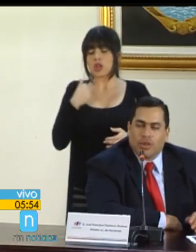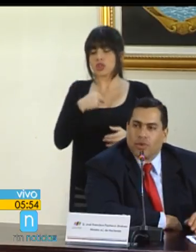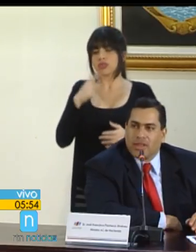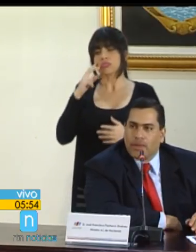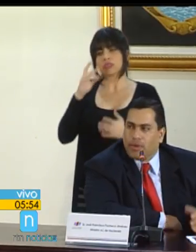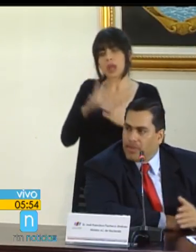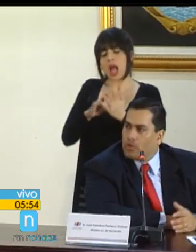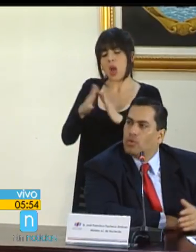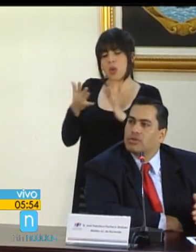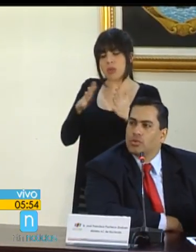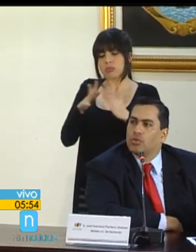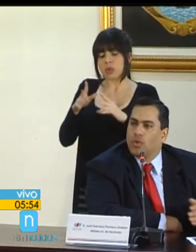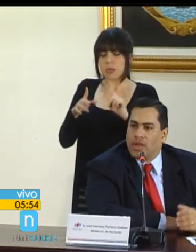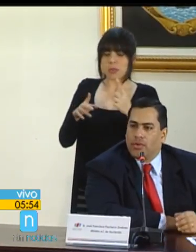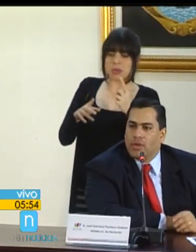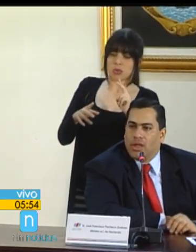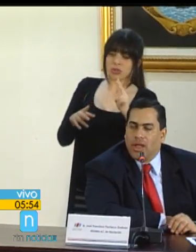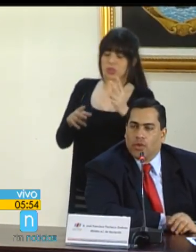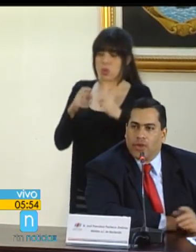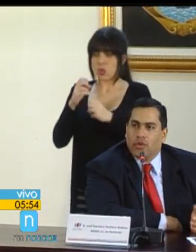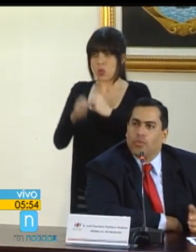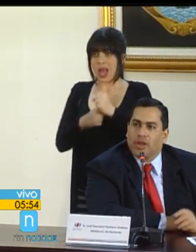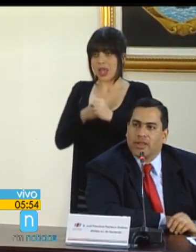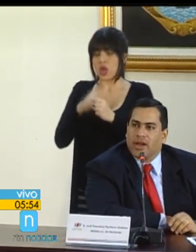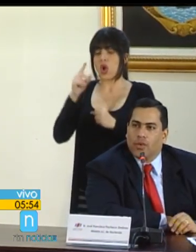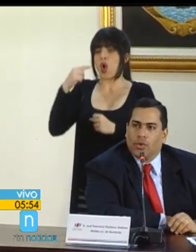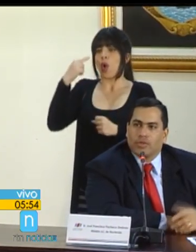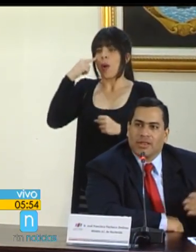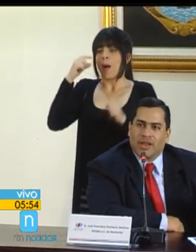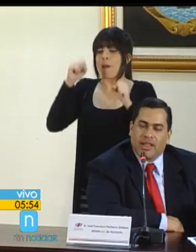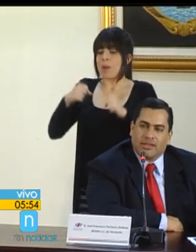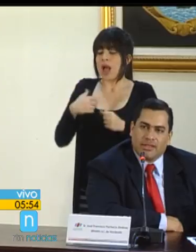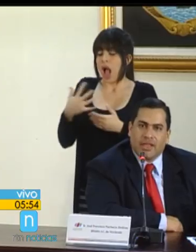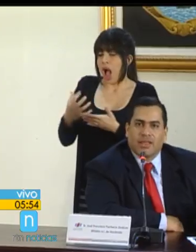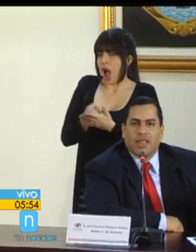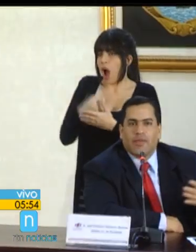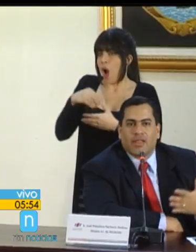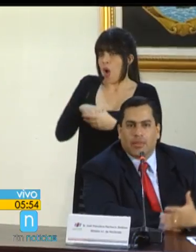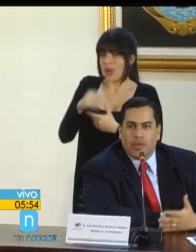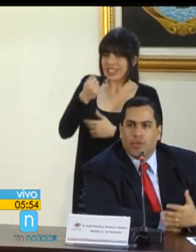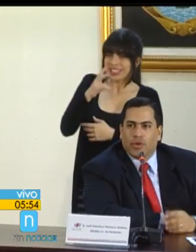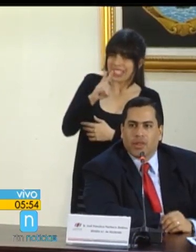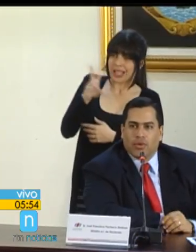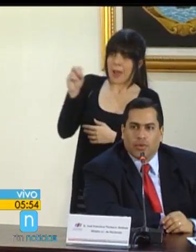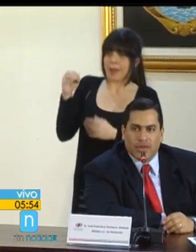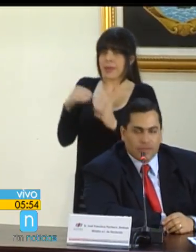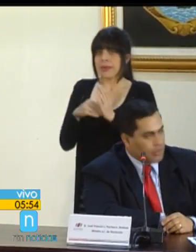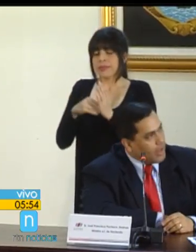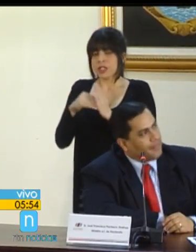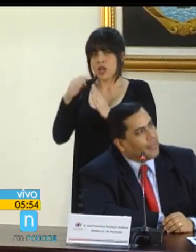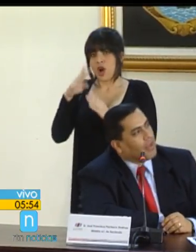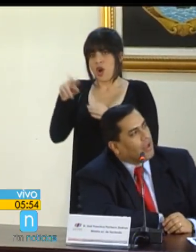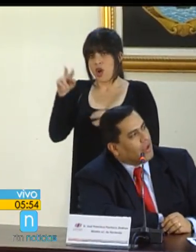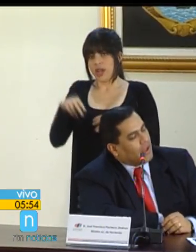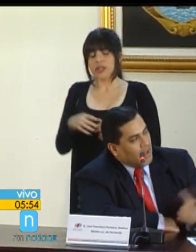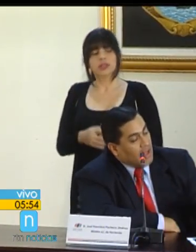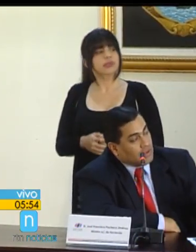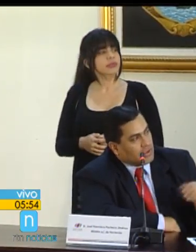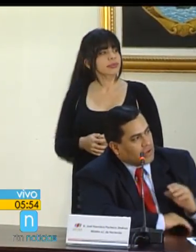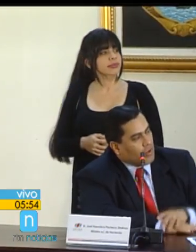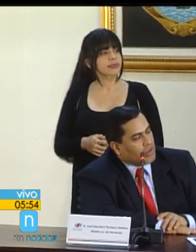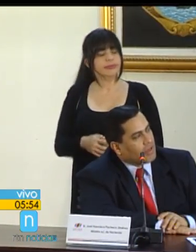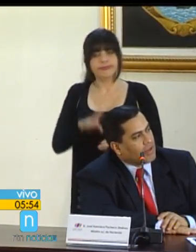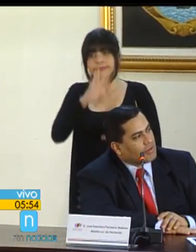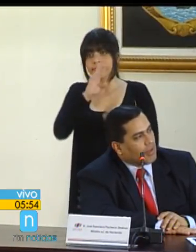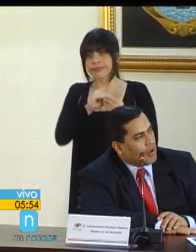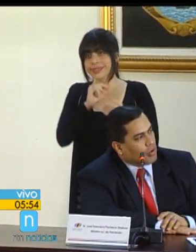calculamos que durante el primero o segundo año el gobierno podría tener ahorros entre 17 y 20.000 millones de colones, ¿ok? Y eso